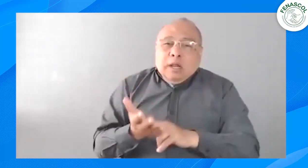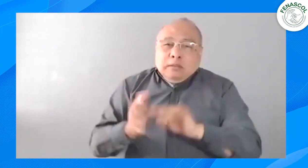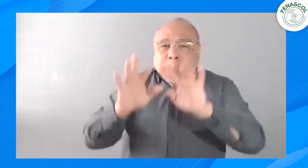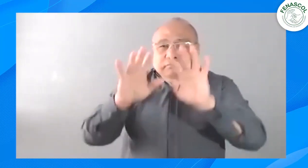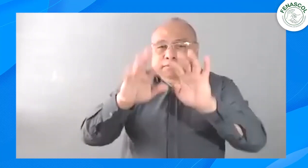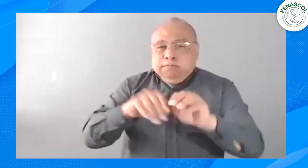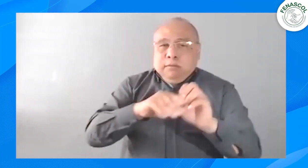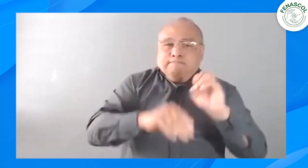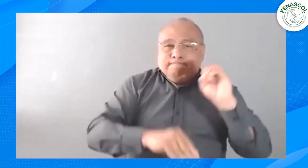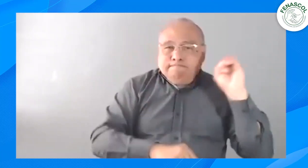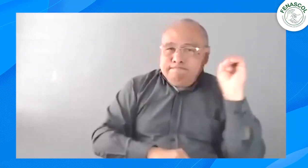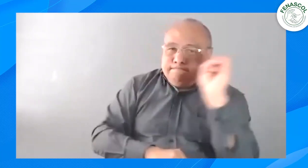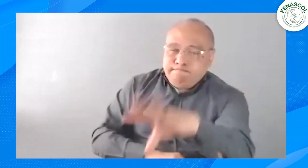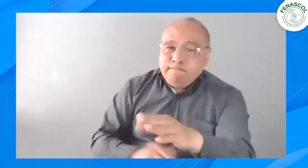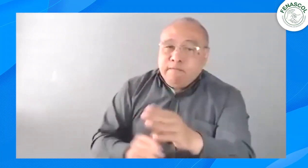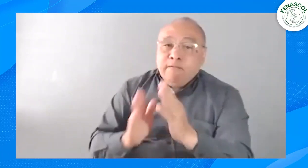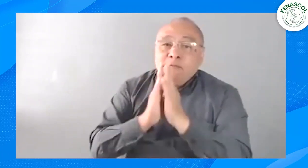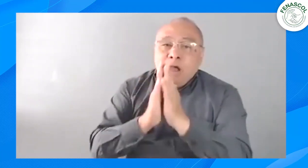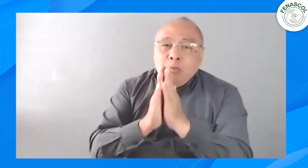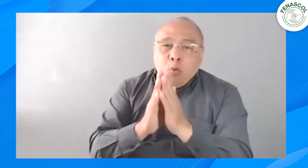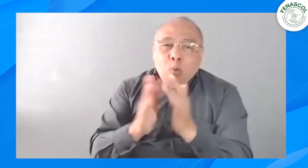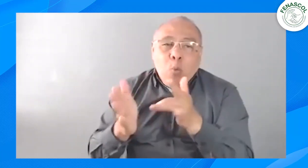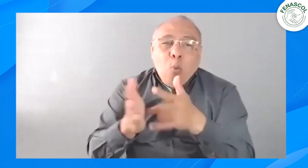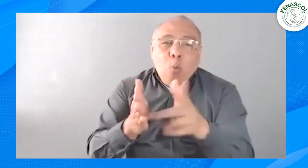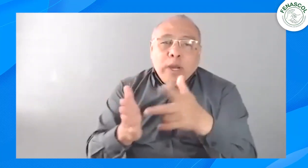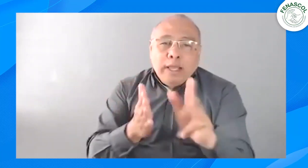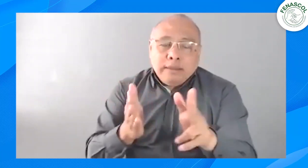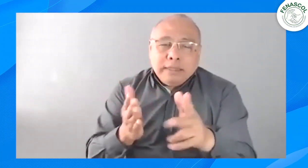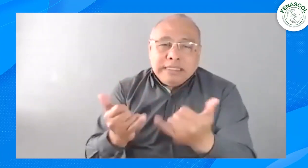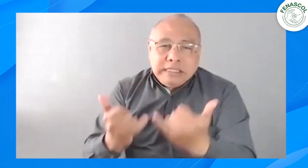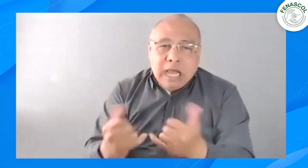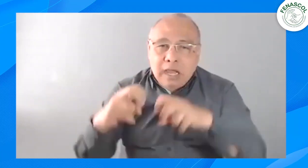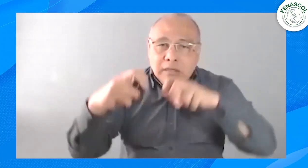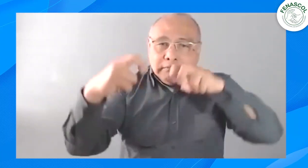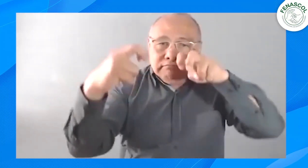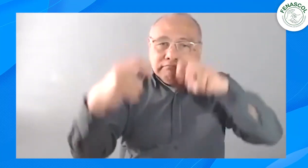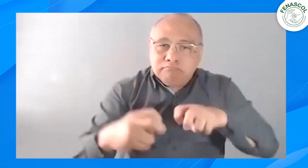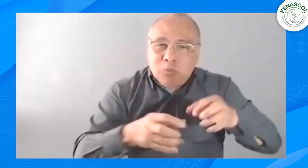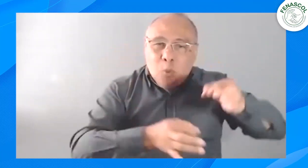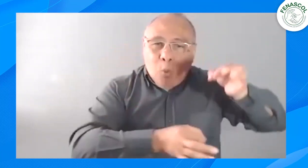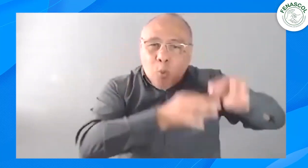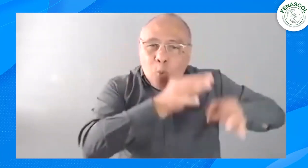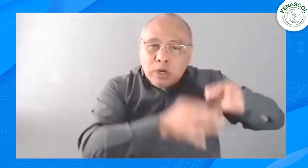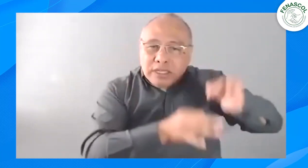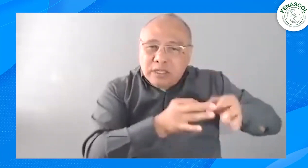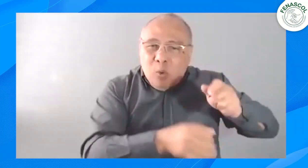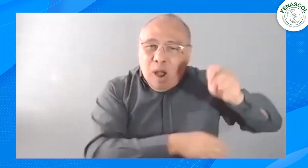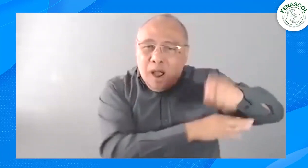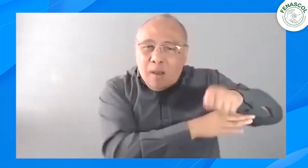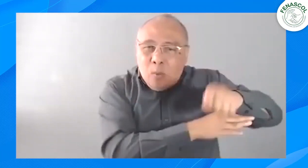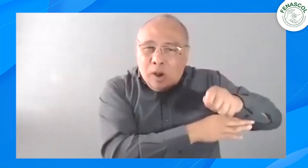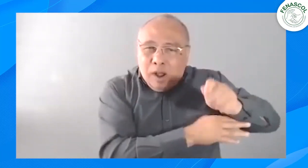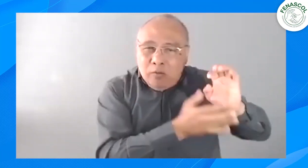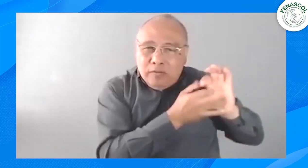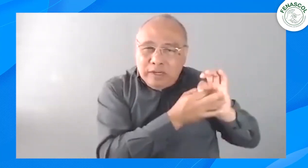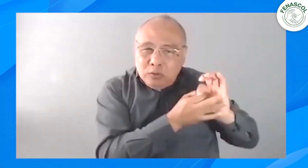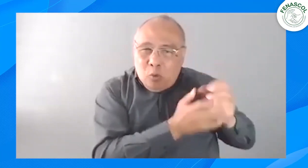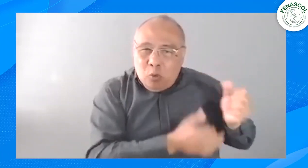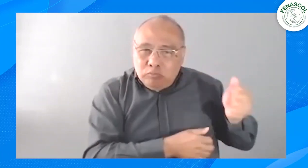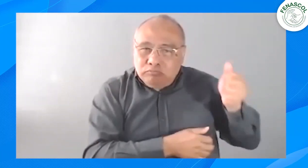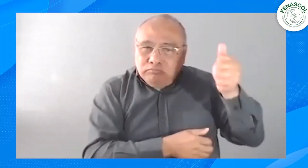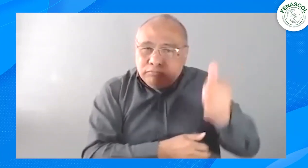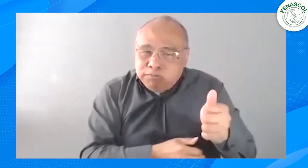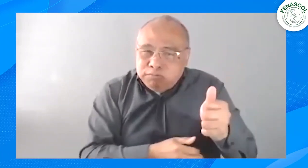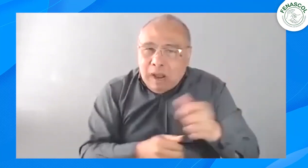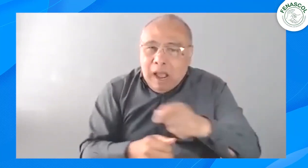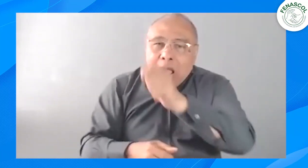nuevamente estamos hablando con nuestros abogados asesores y hemos solicitado a la agencia nacional de seguridad vial que hagamos una